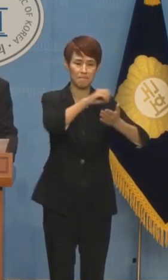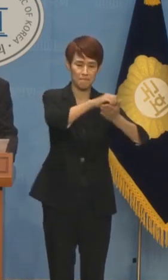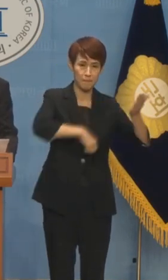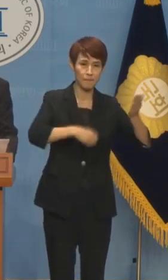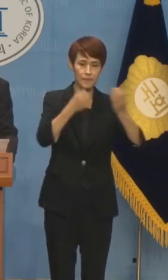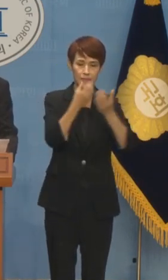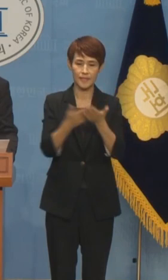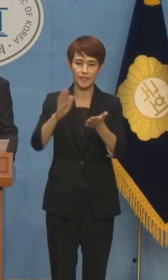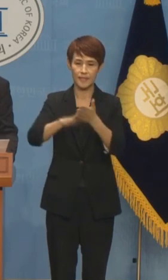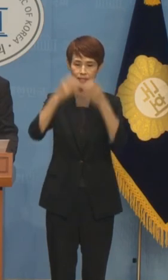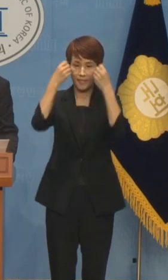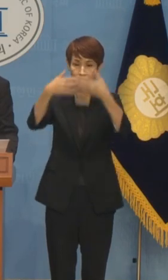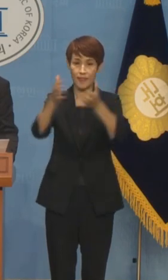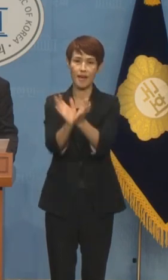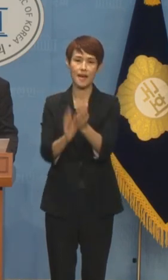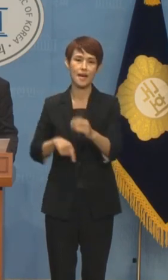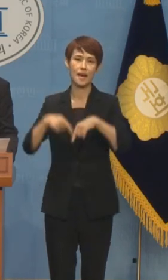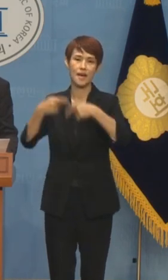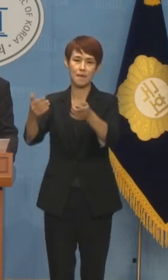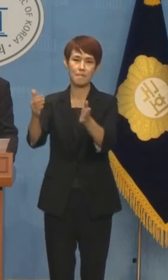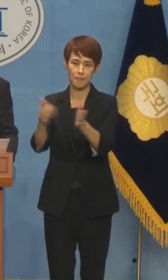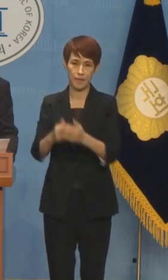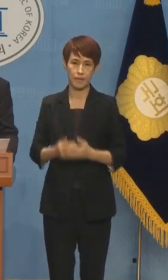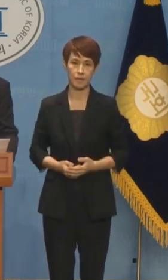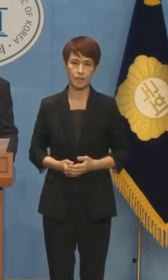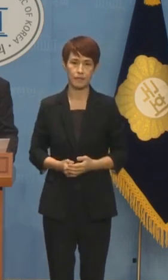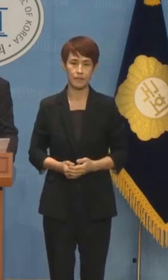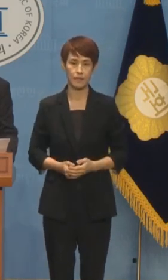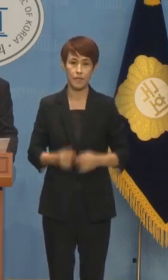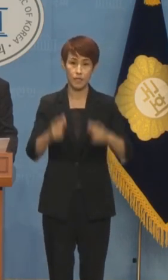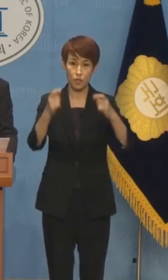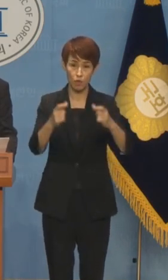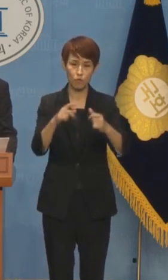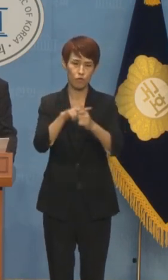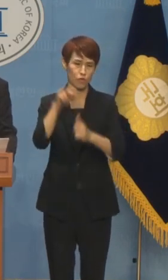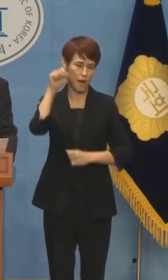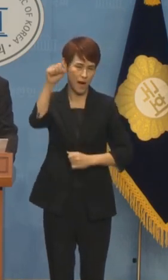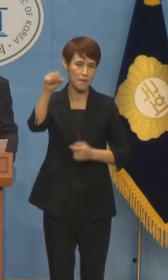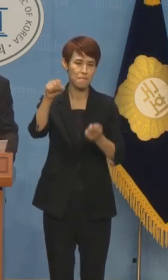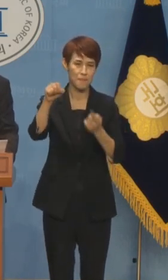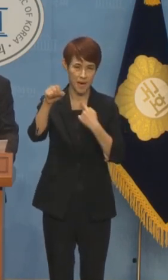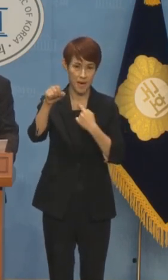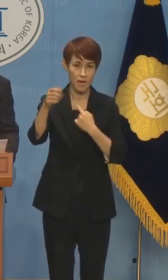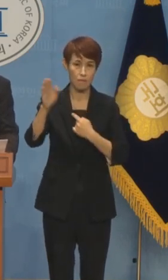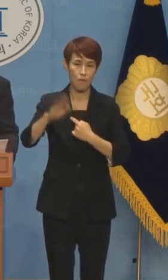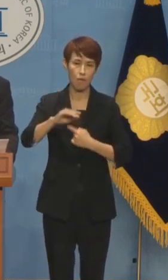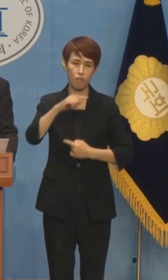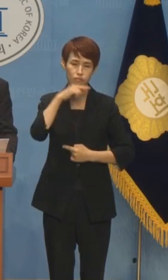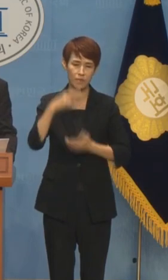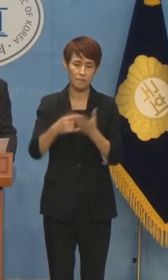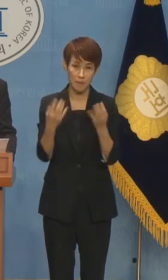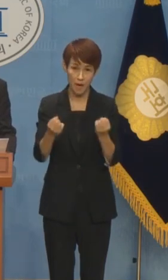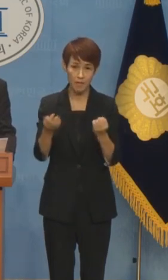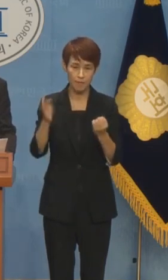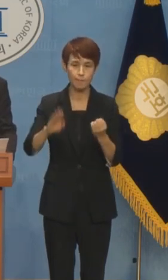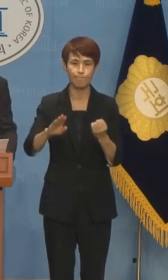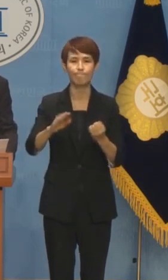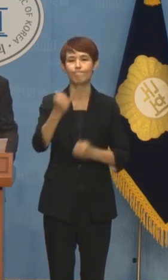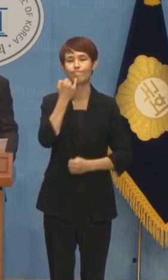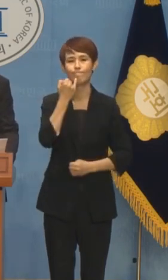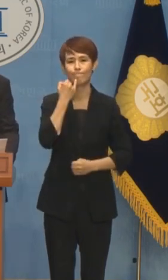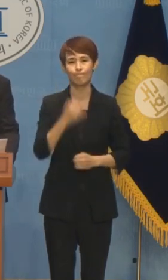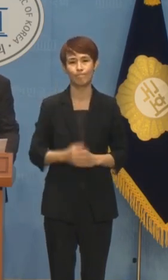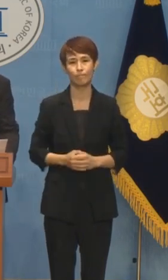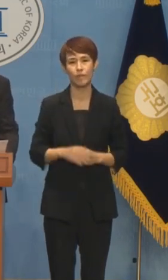합류했습니다. 지역구 출마도 결행했습니다. 개인적으로 많은 손해와 불이익도 있었지만 개의치 않았습니다.